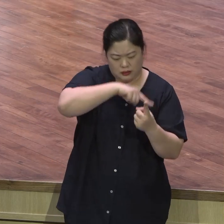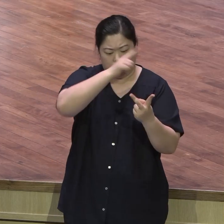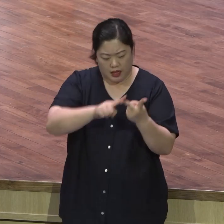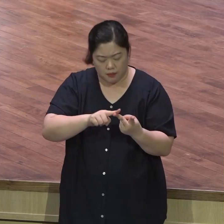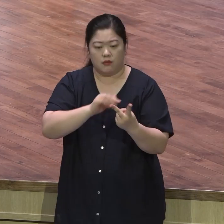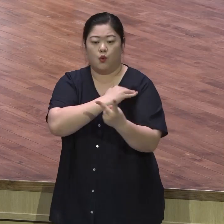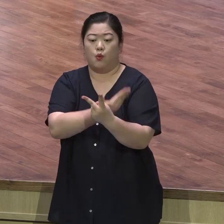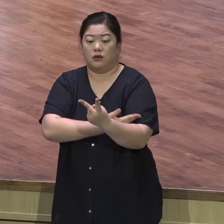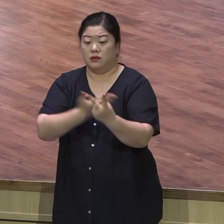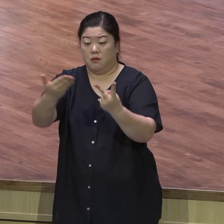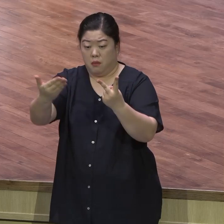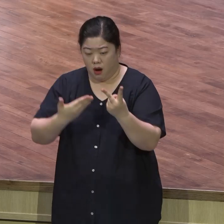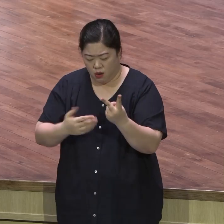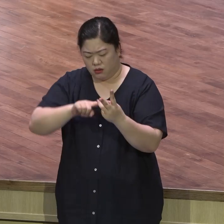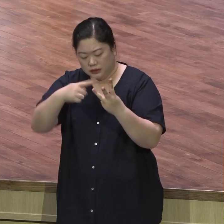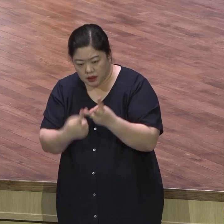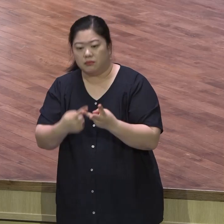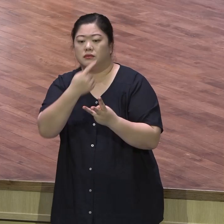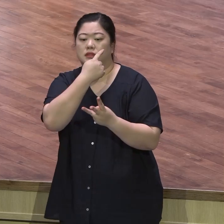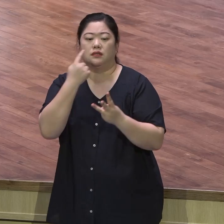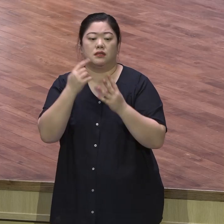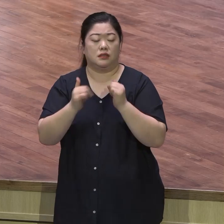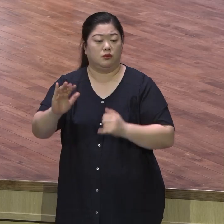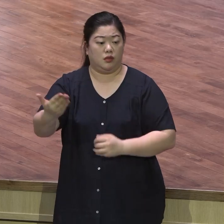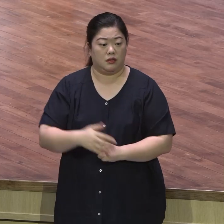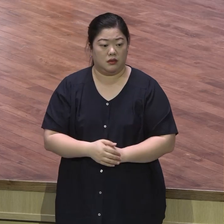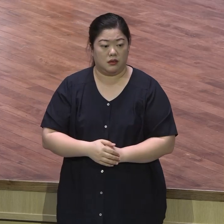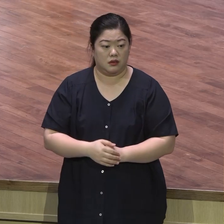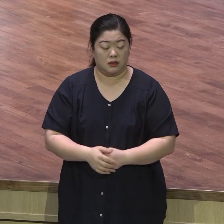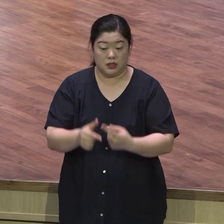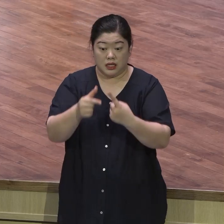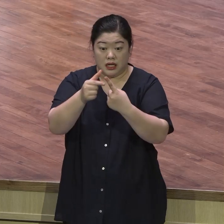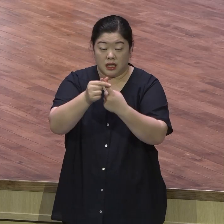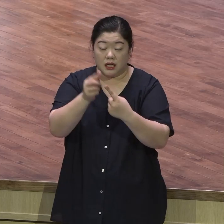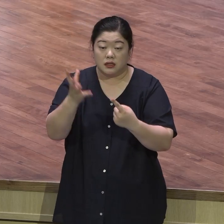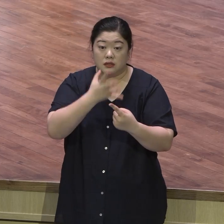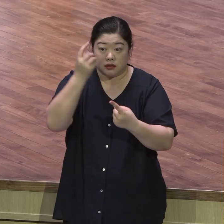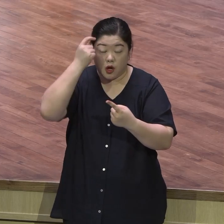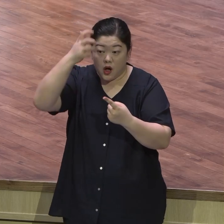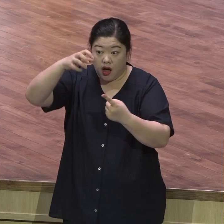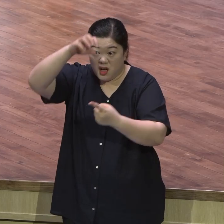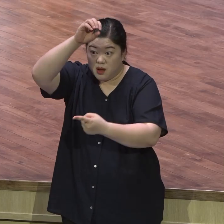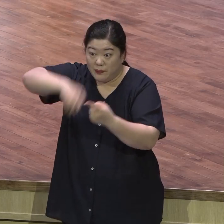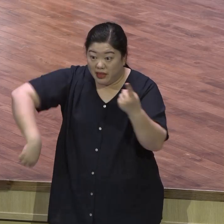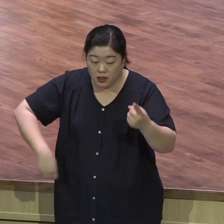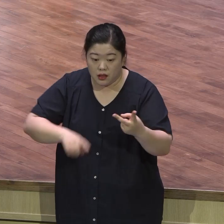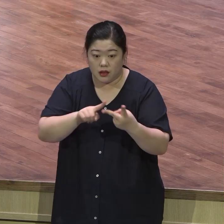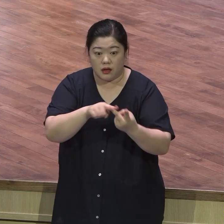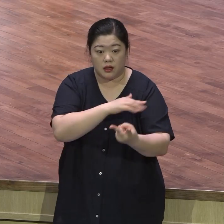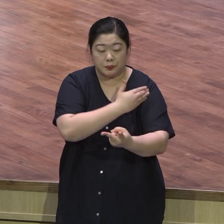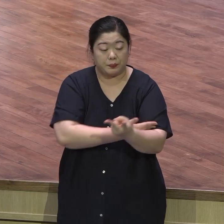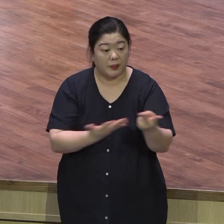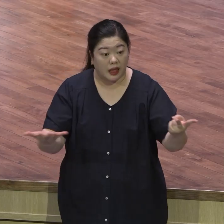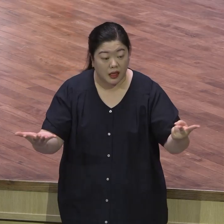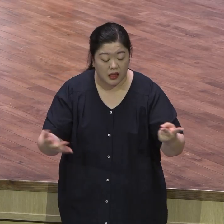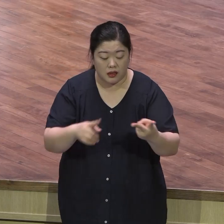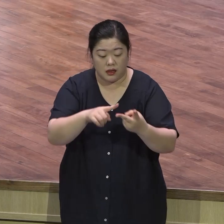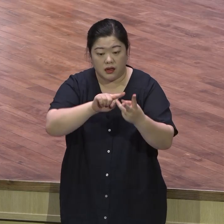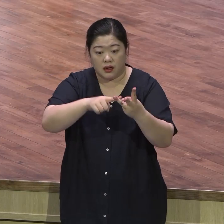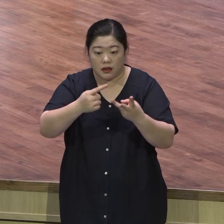주셔야 돼요 하나님 지혜를 주셔야 돼요 하나님 용기를 주셔야 돼요 그래야 할 거 아니에요